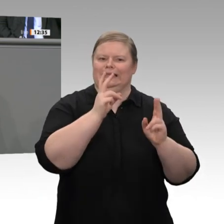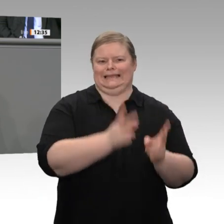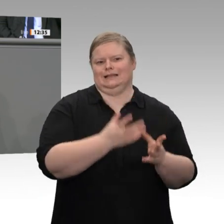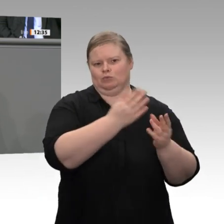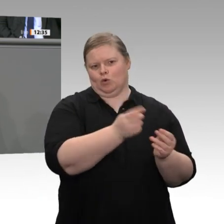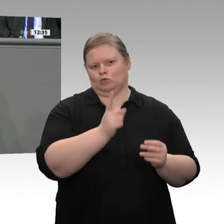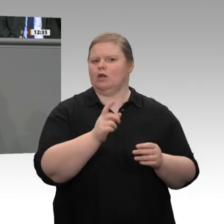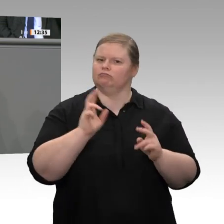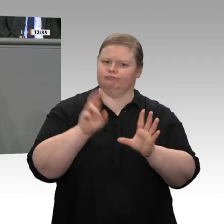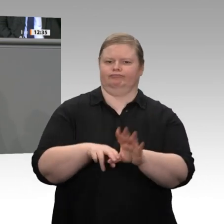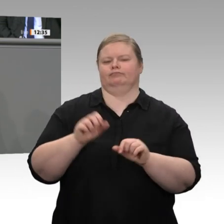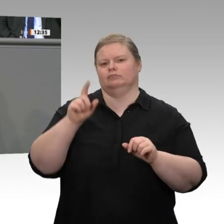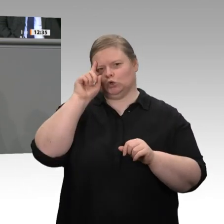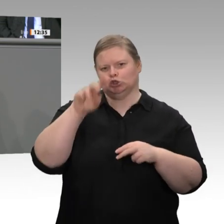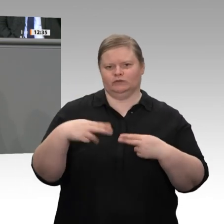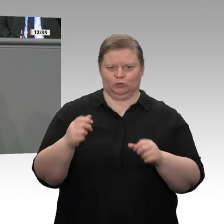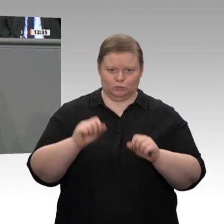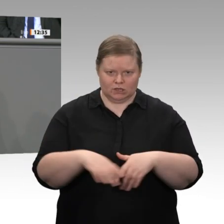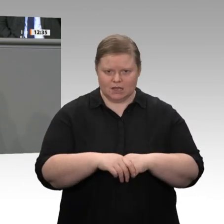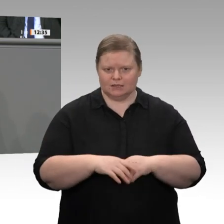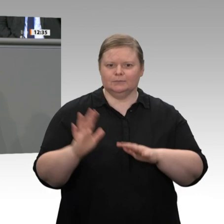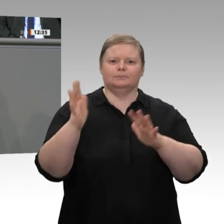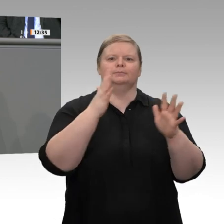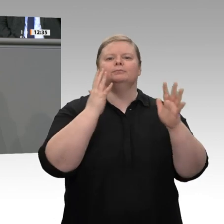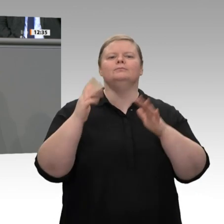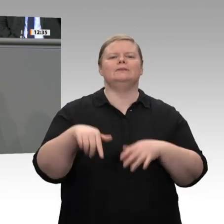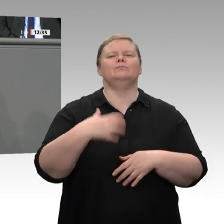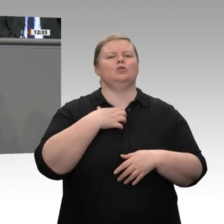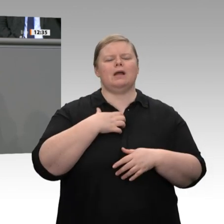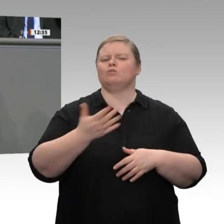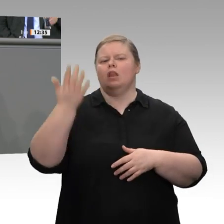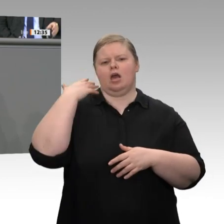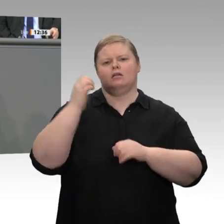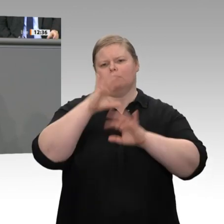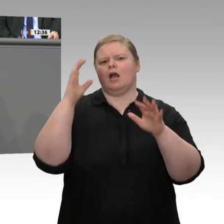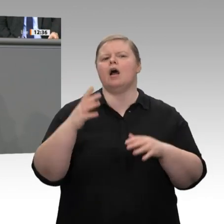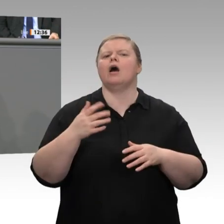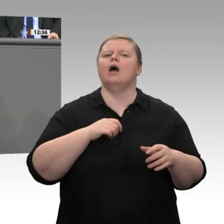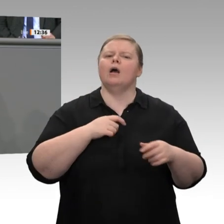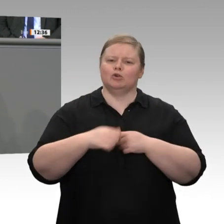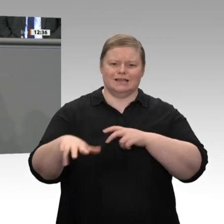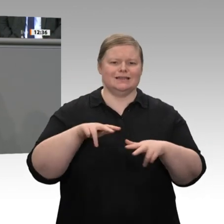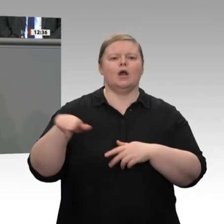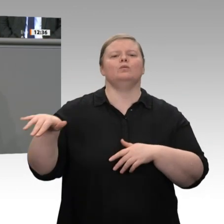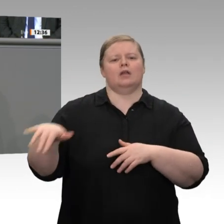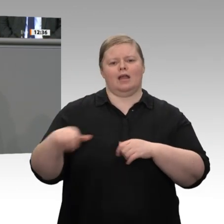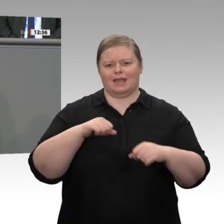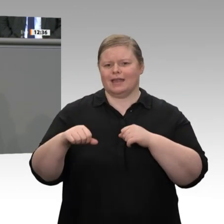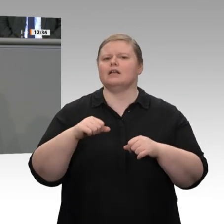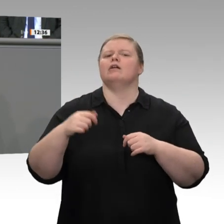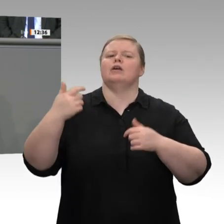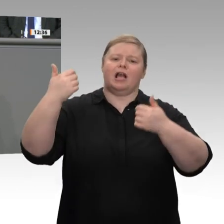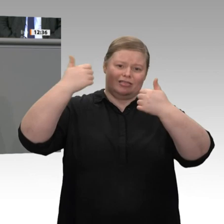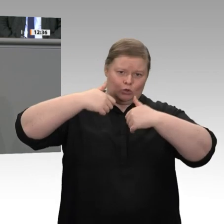mit Erlassen. Und so ein Erlass, das wissen wir alle, das ist etwas, das kann man auch sehr schnell wieder zurücknehmen. Das ist eben kein Gesetz. Bei einem